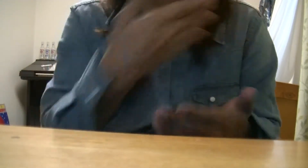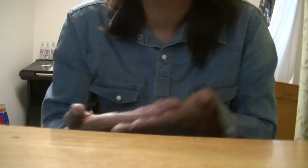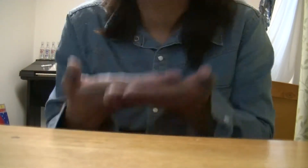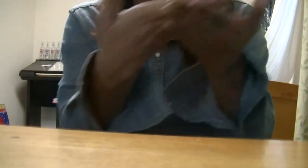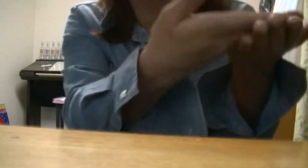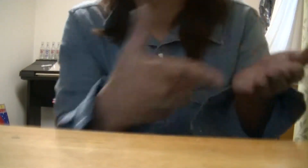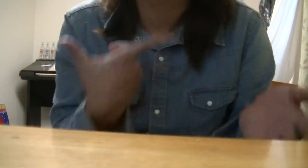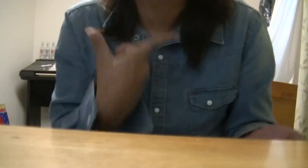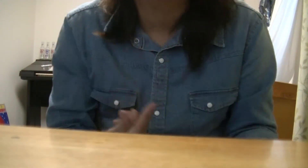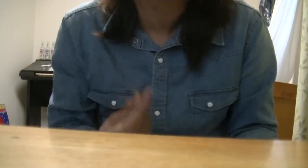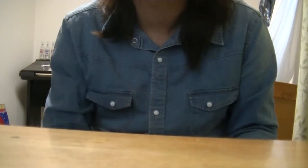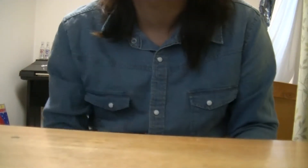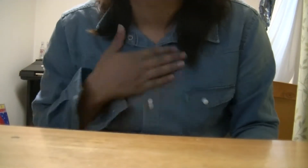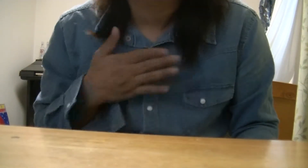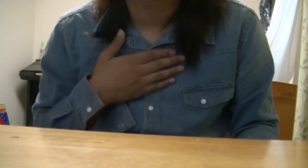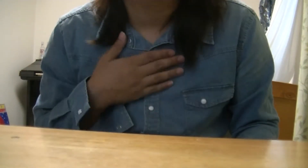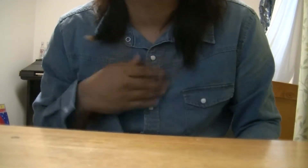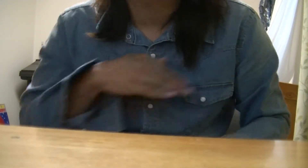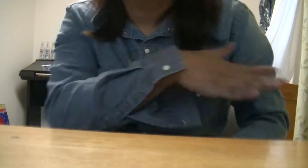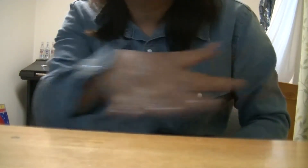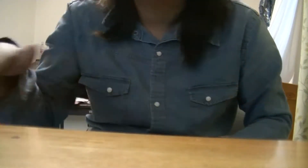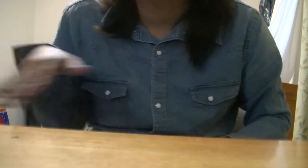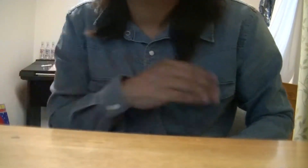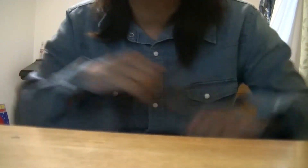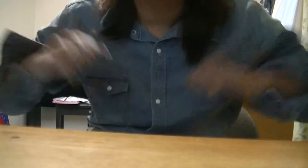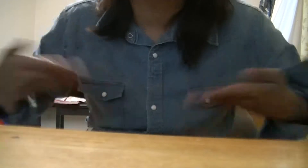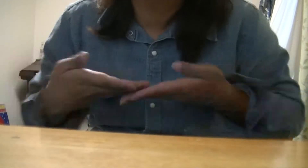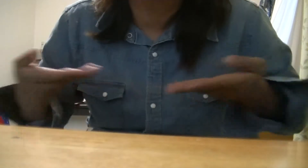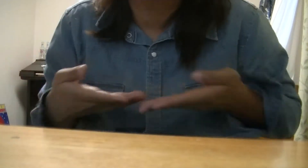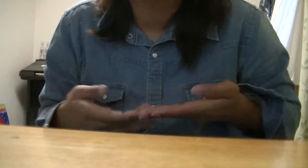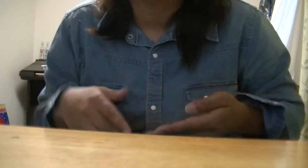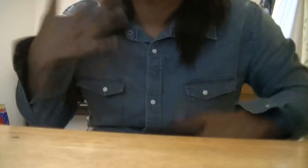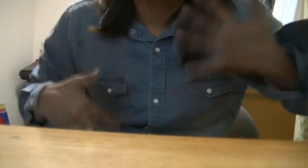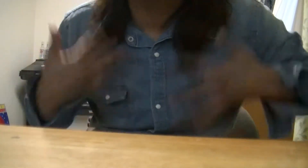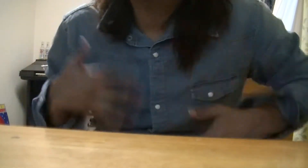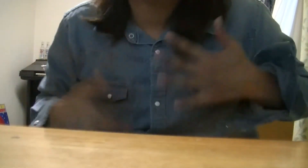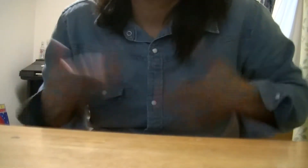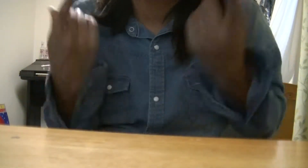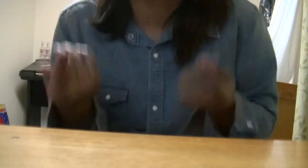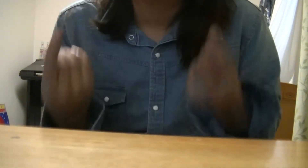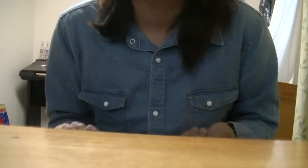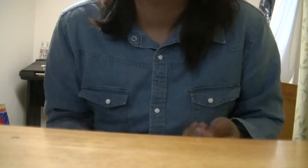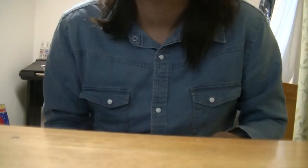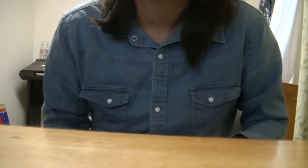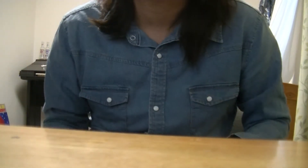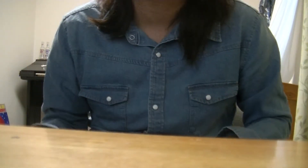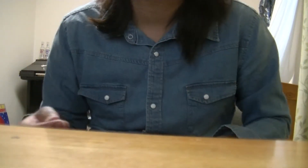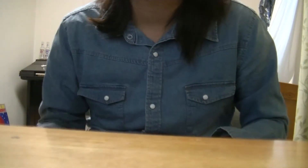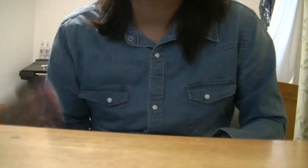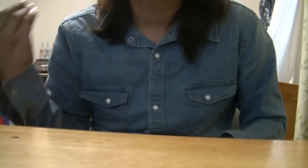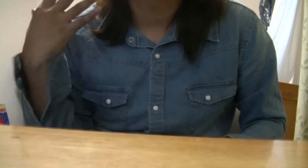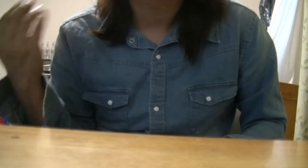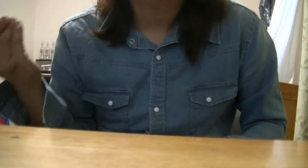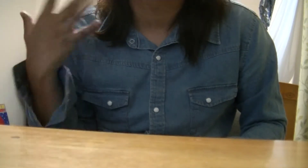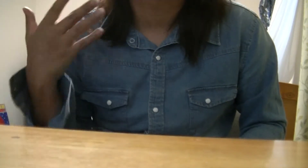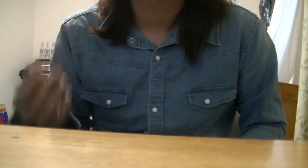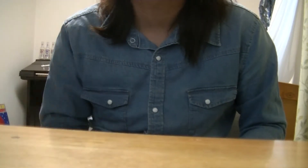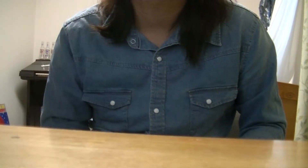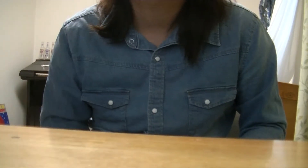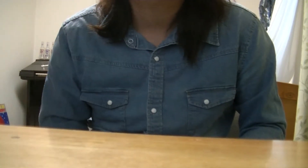こう。俺はねみんなと一緒に働けるのが嬉しくてたまんないんだよ。そんな風におっしゃってくださいます。上司の